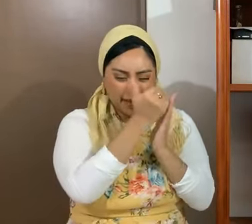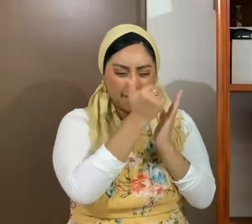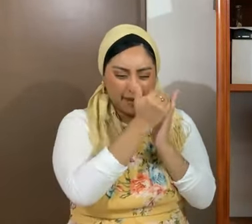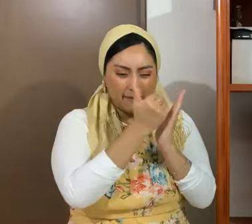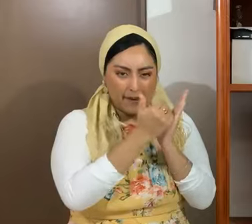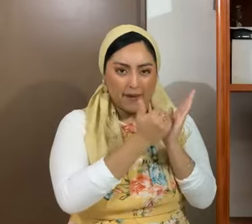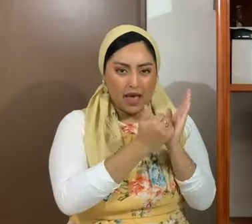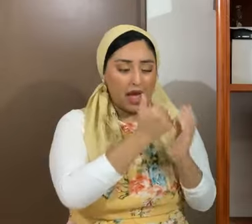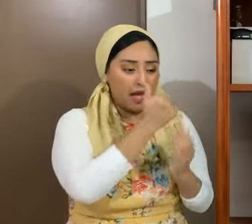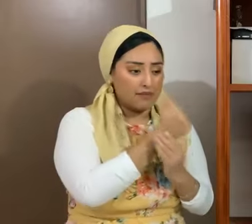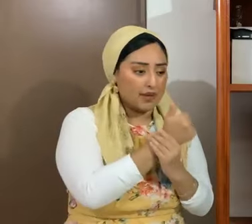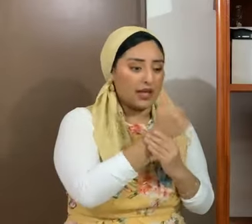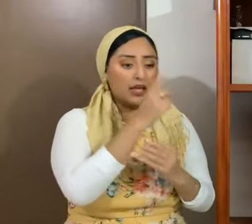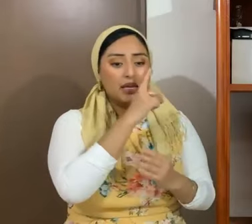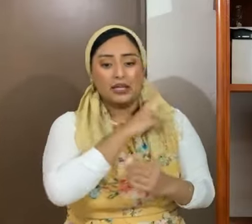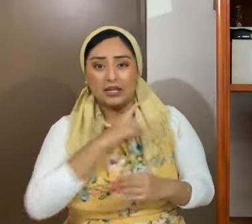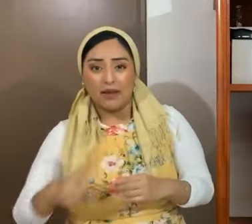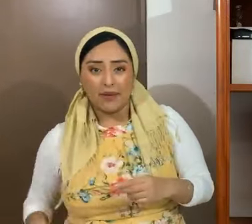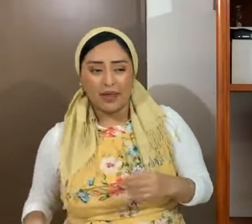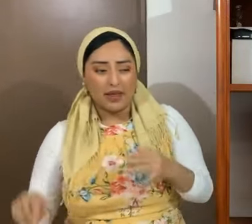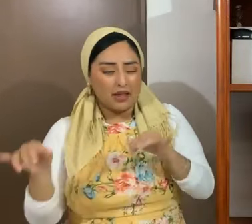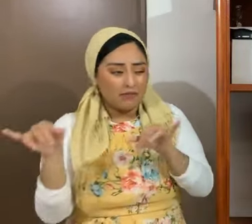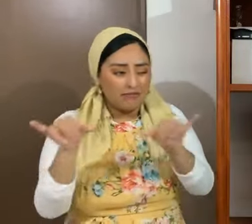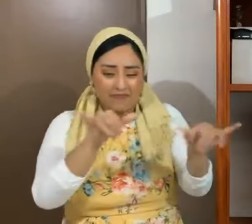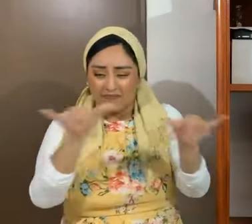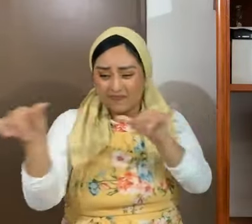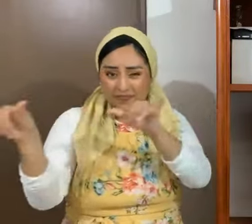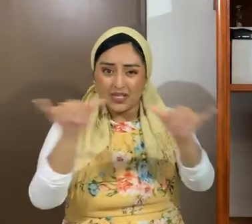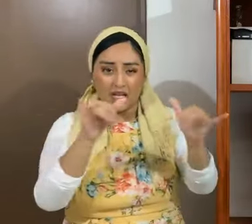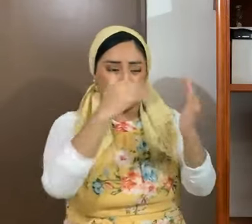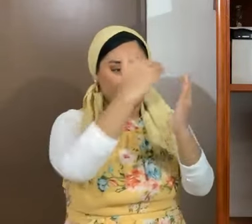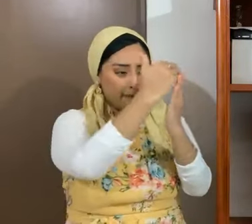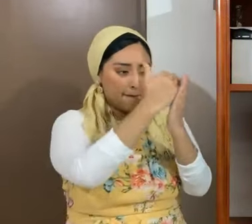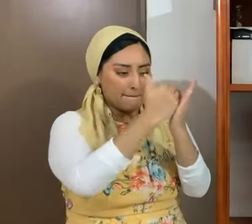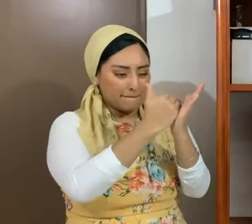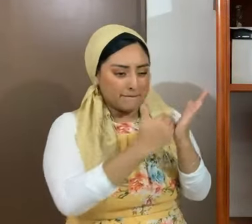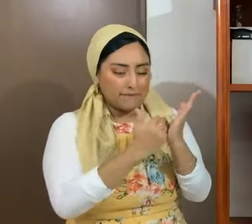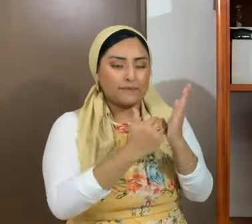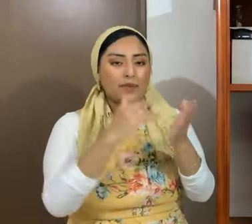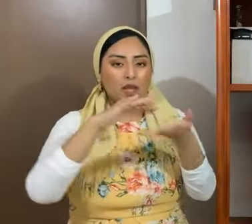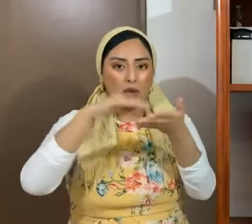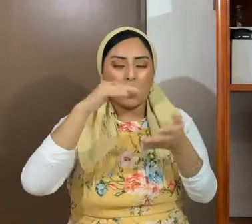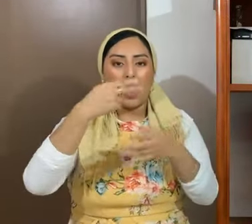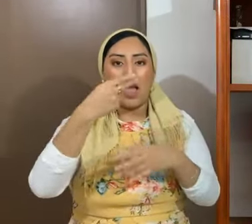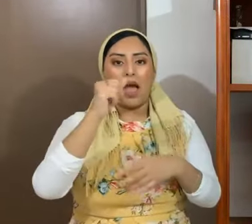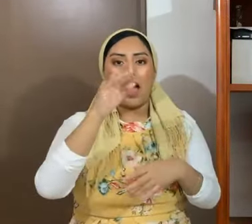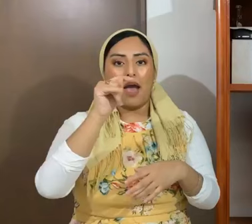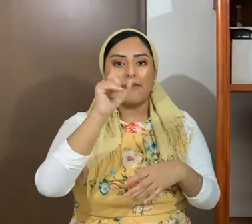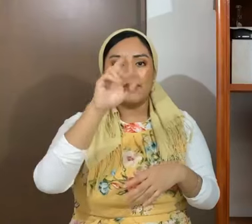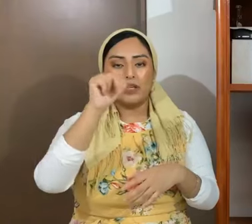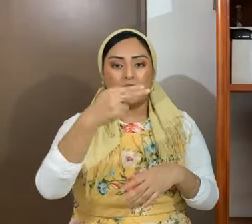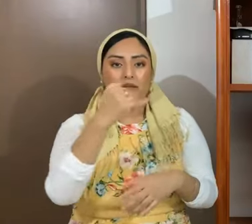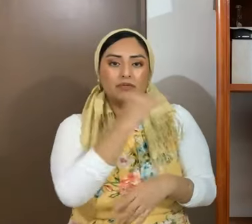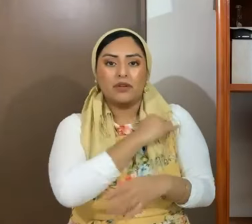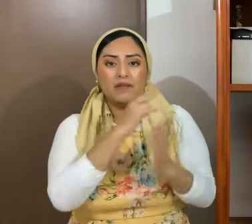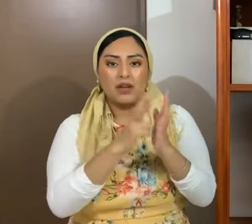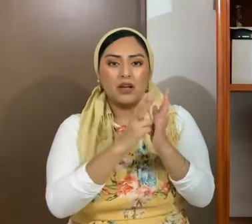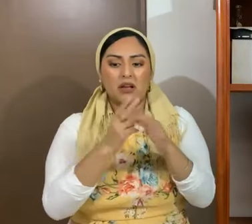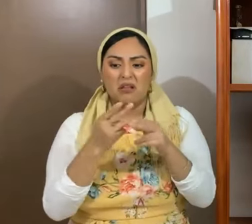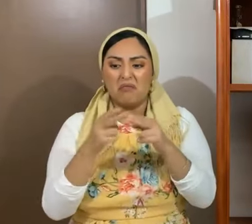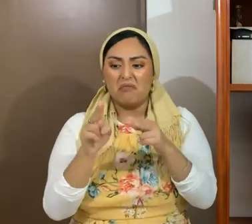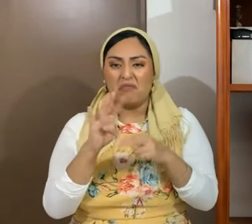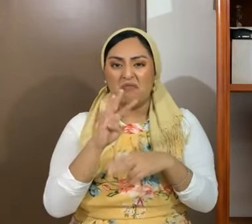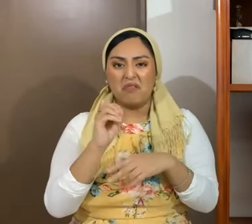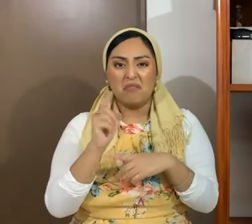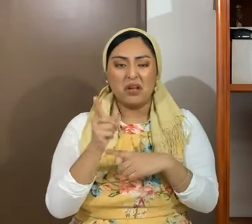que el rey David y Abraham, o Abraham y el rey David son similares, estudien la Haftará que nos dio nuestro amado Roe. Dura poquito,